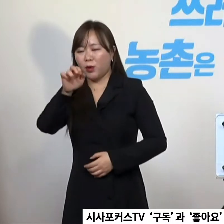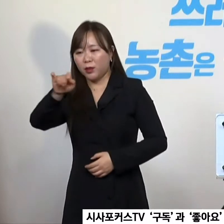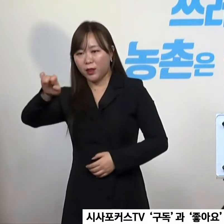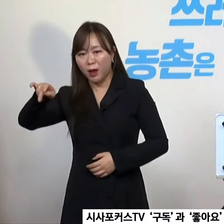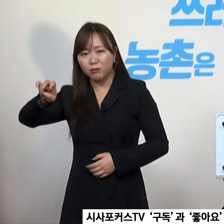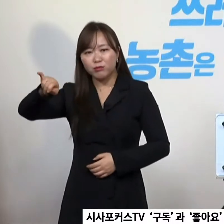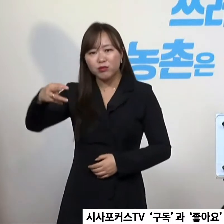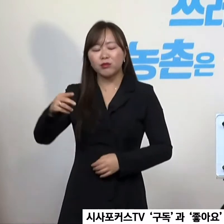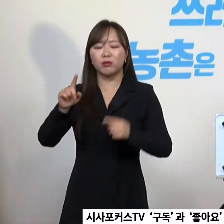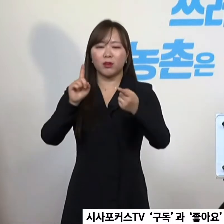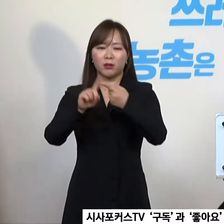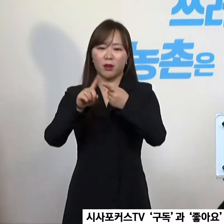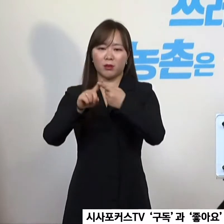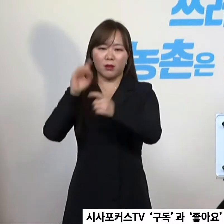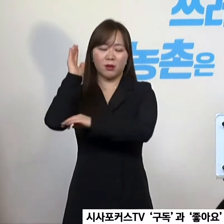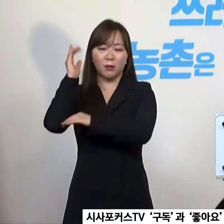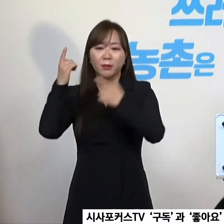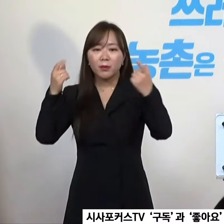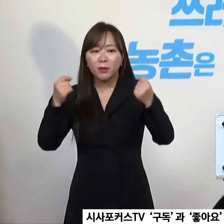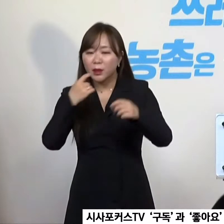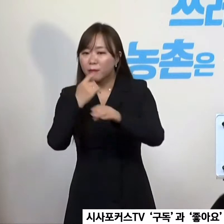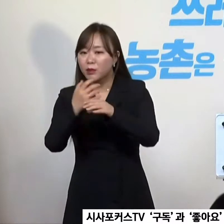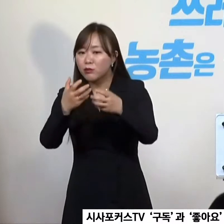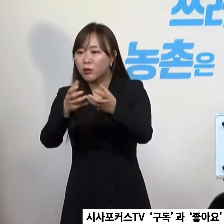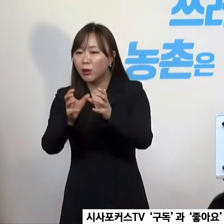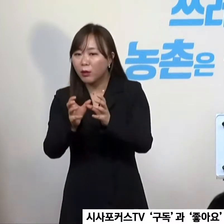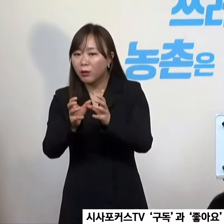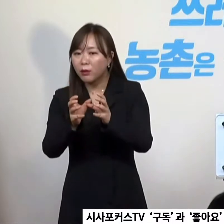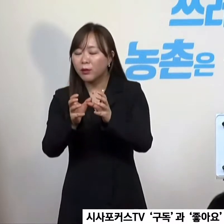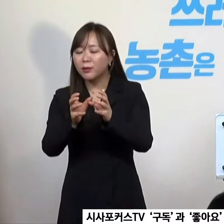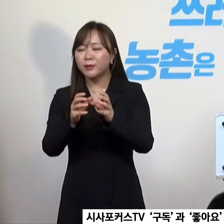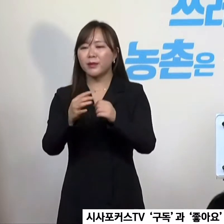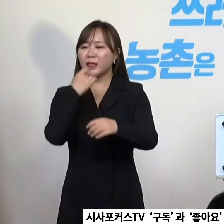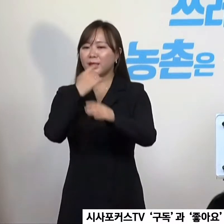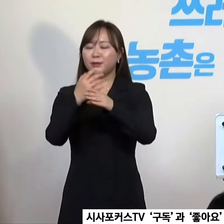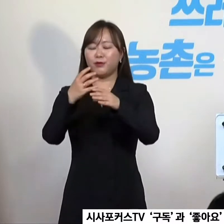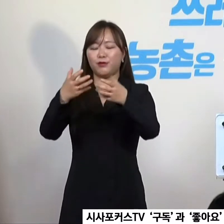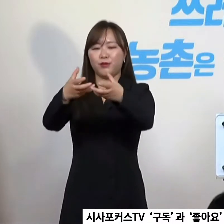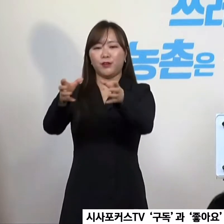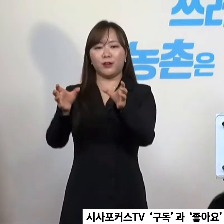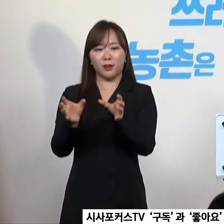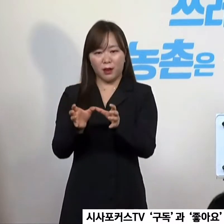거다 이렇게 평가를 했거든요. 그? 여기 민주당의 오만과